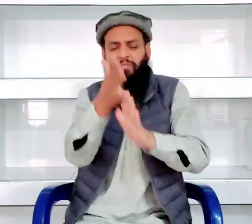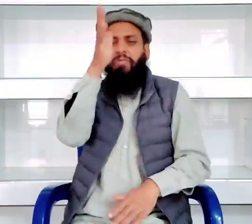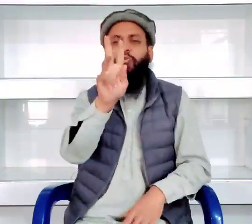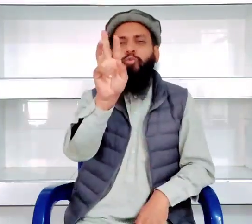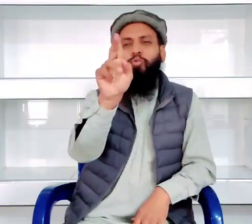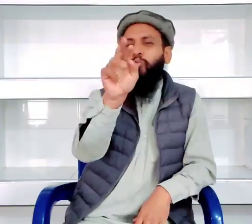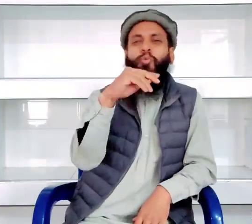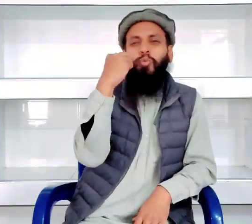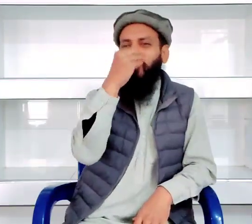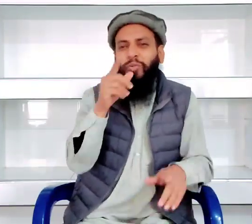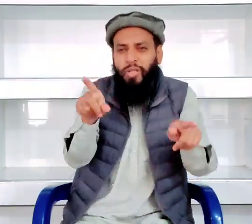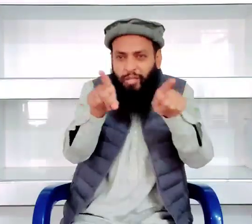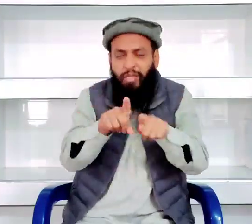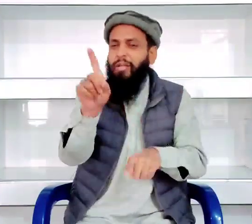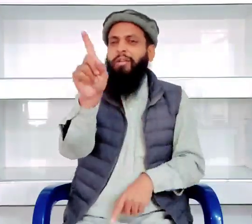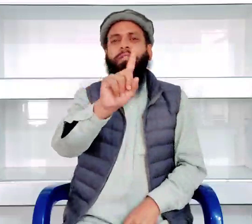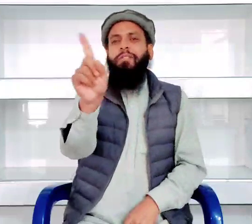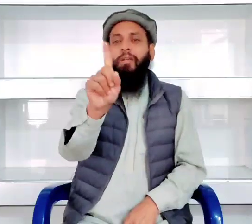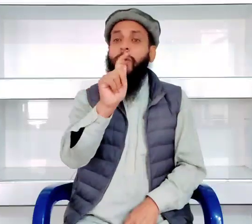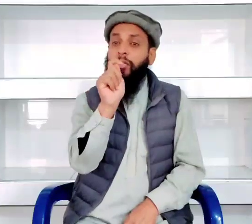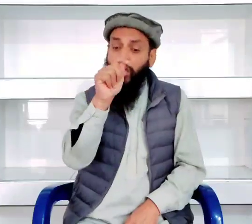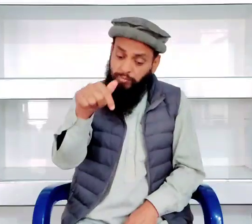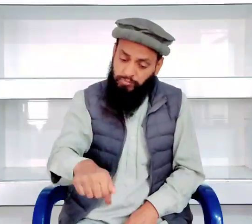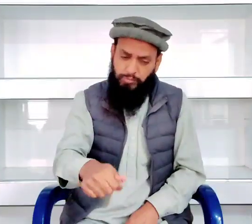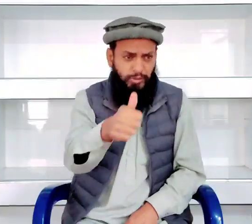کا پیارا اور اللہ الرحمن کا محبوب ہے.